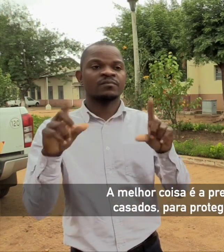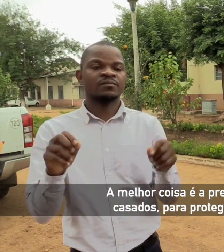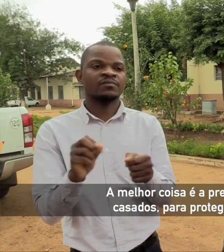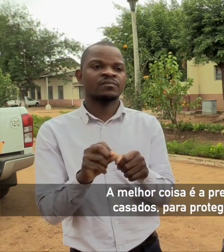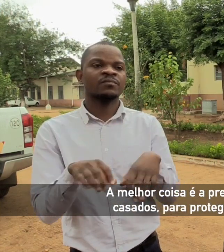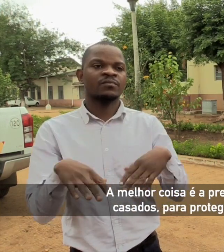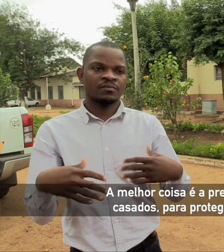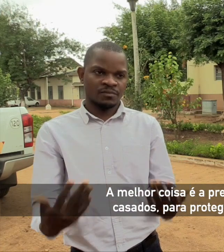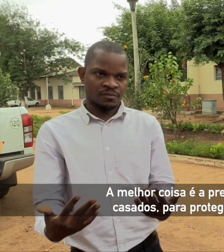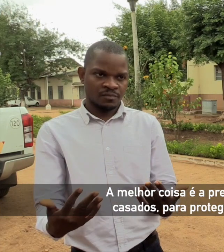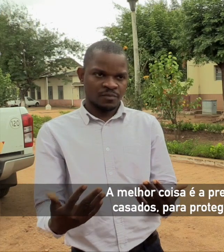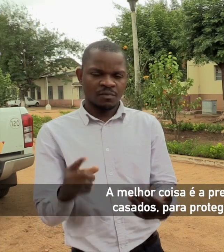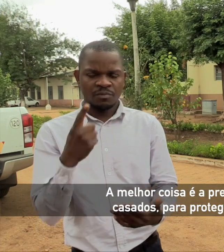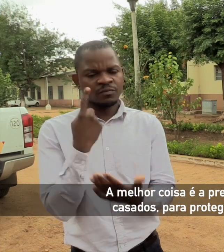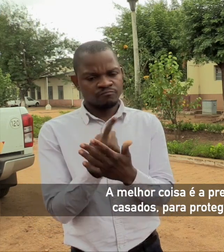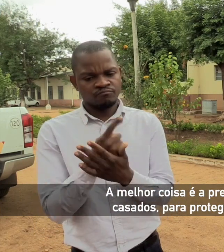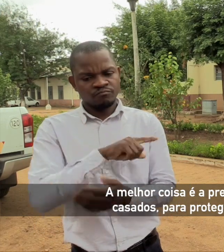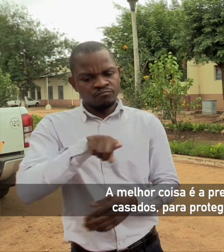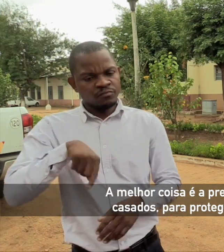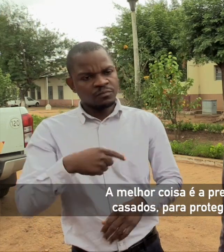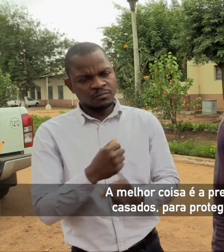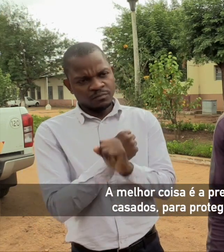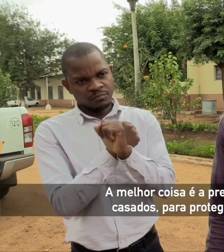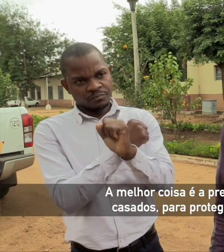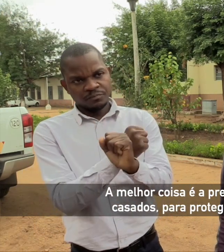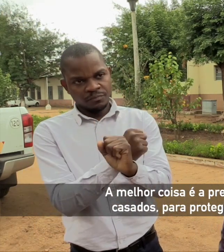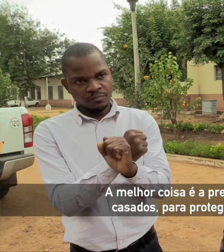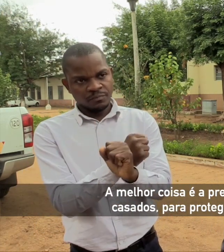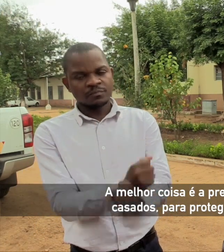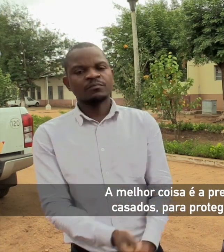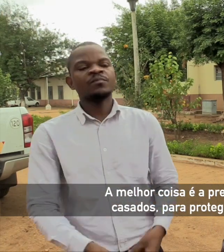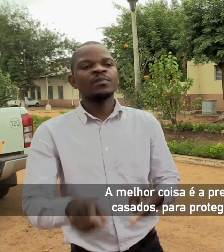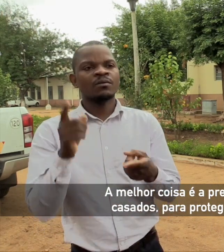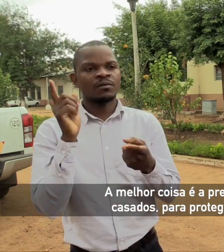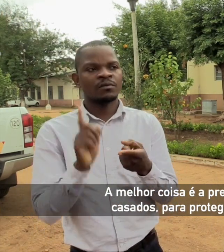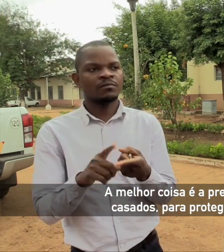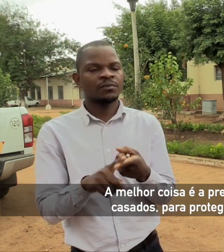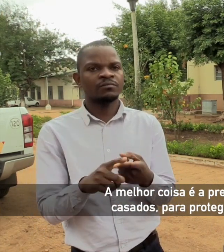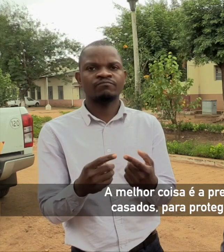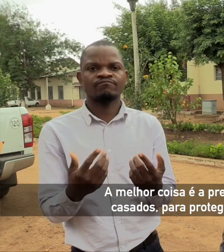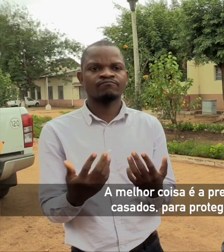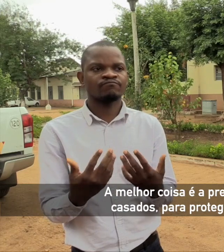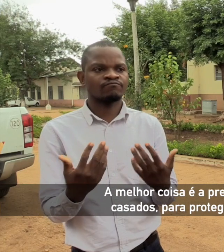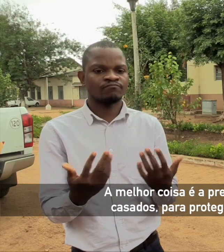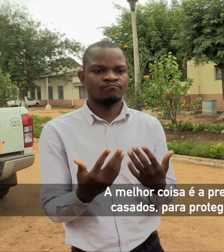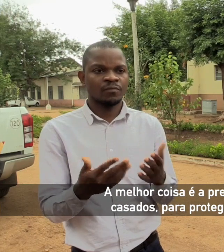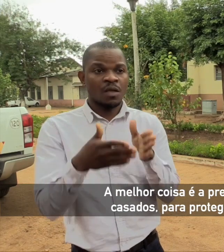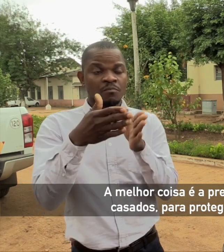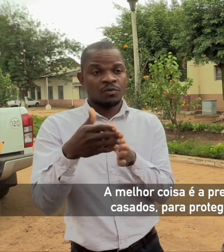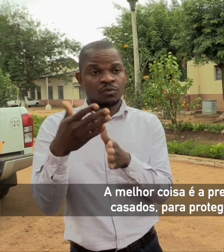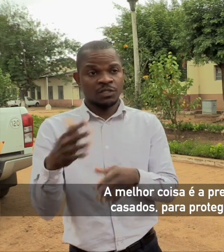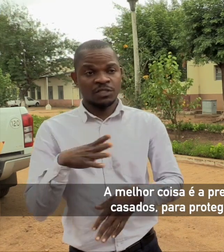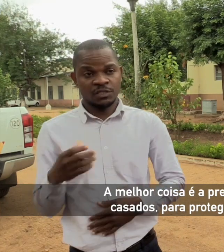nós devemos fazer, devemos nos prevenir e também para aqueles que já